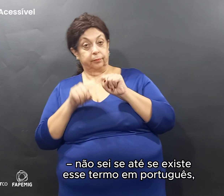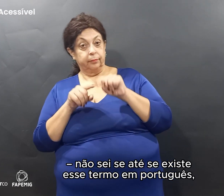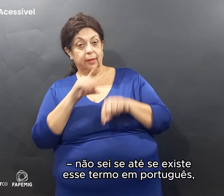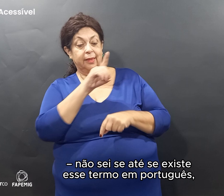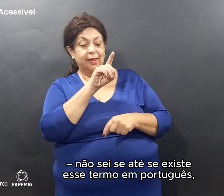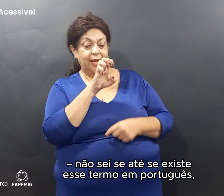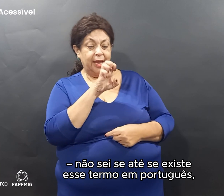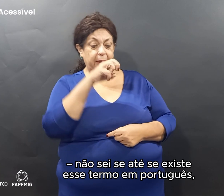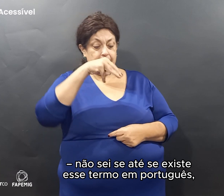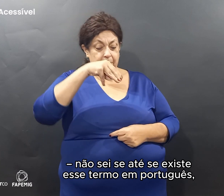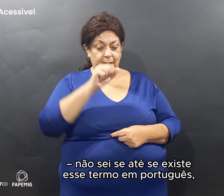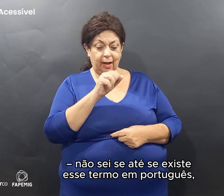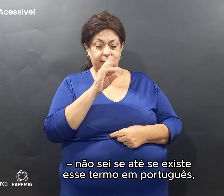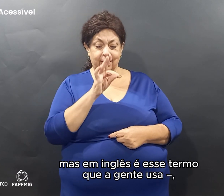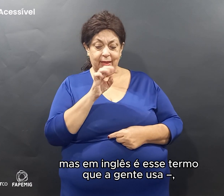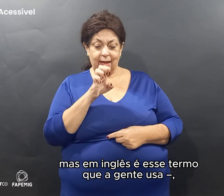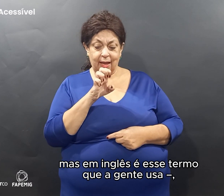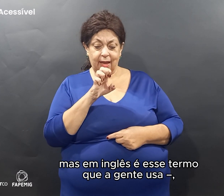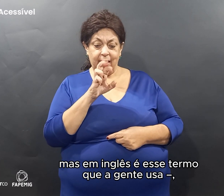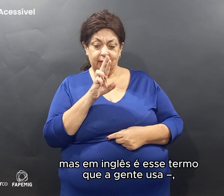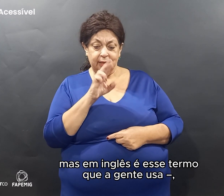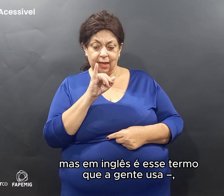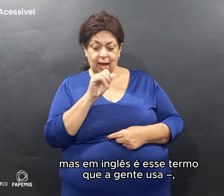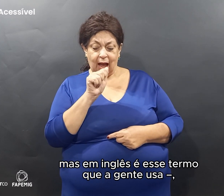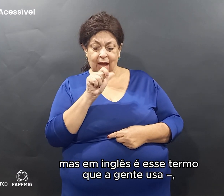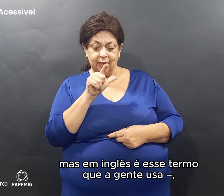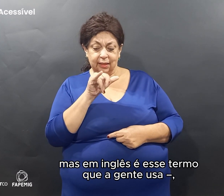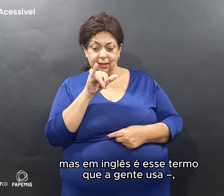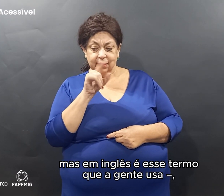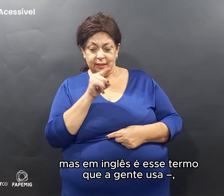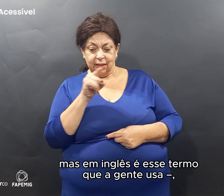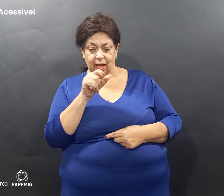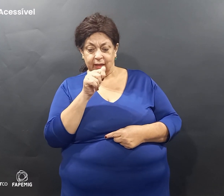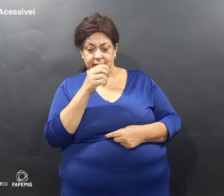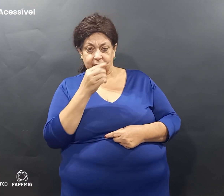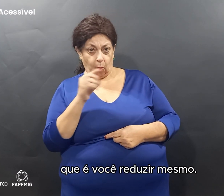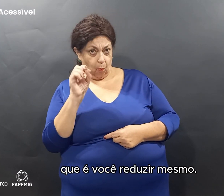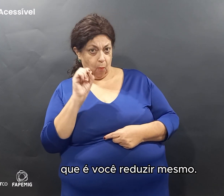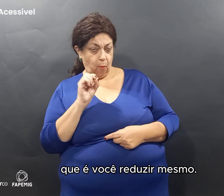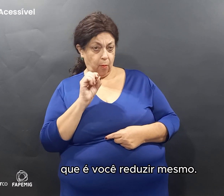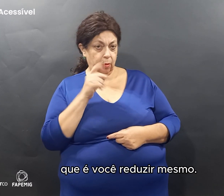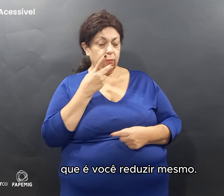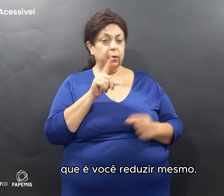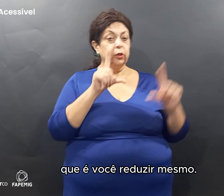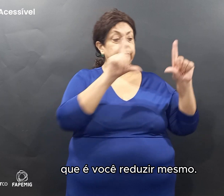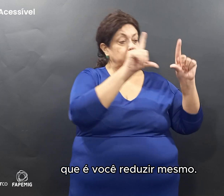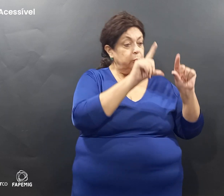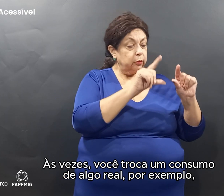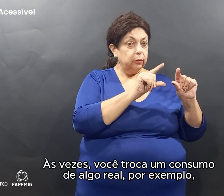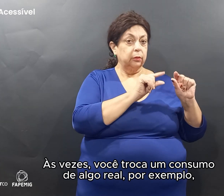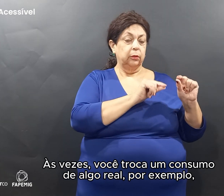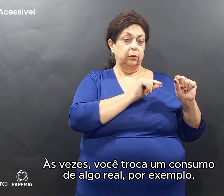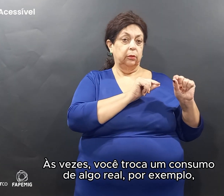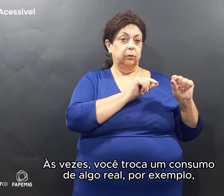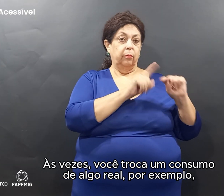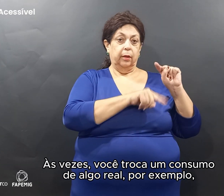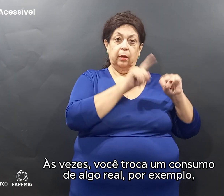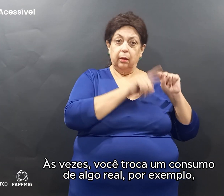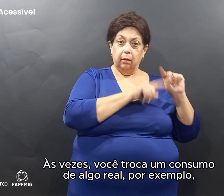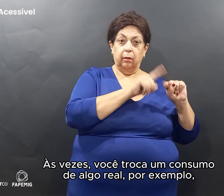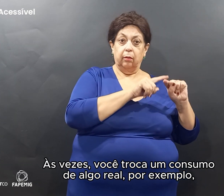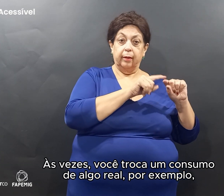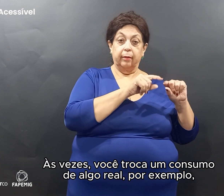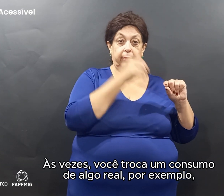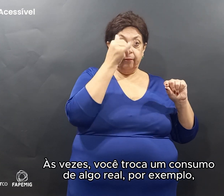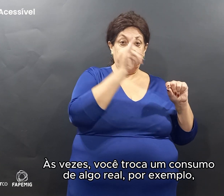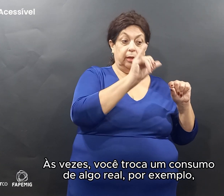sei se até se existe esse termo em português, mas em inglês é esse termo que a gente usa, que é você reduzir mesmo. Às vezes você troca um